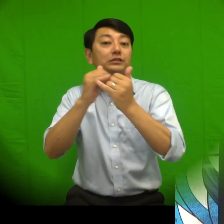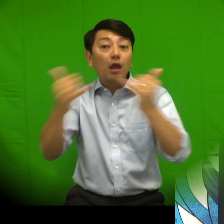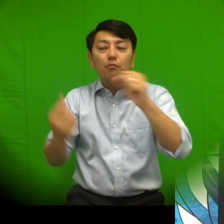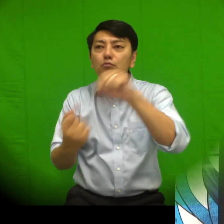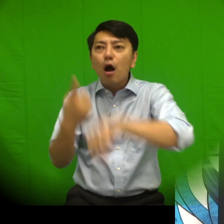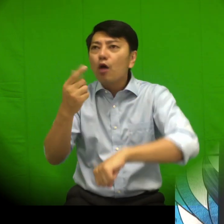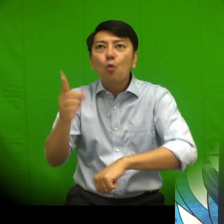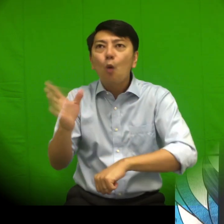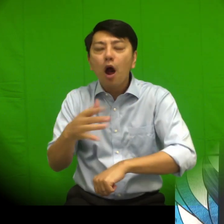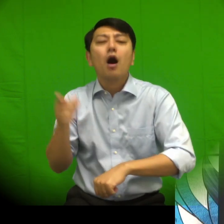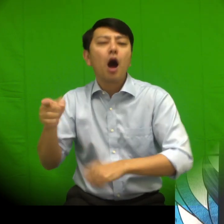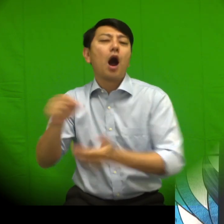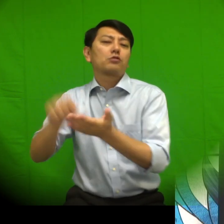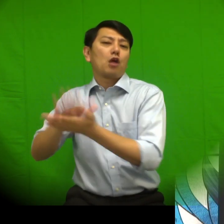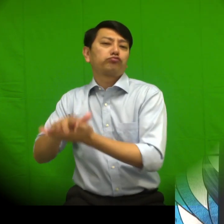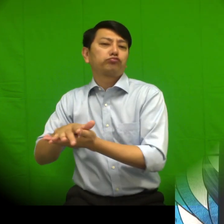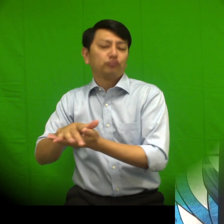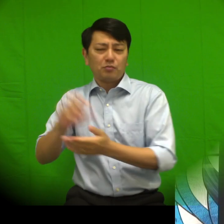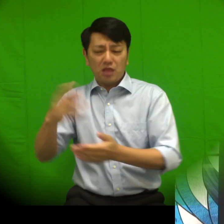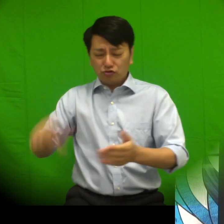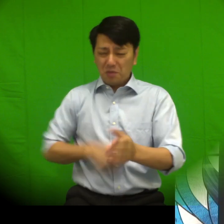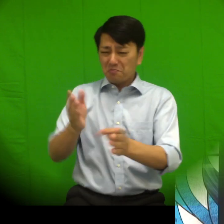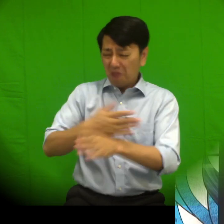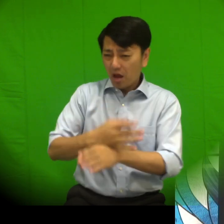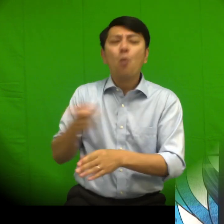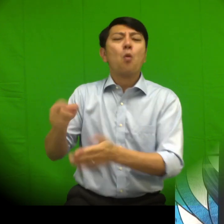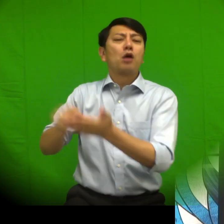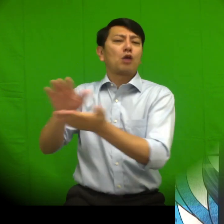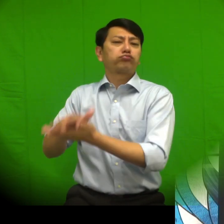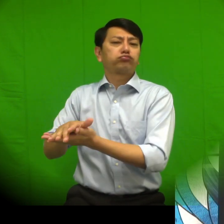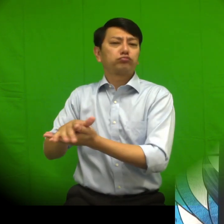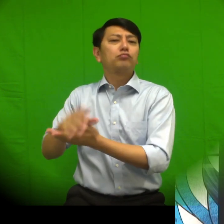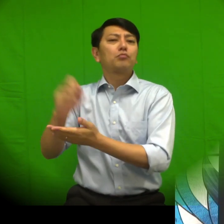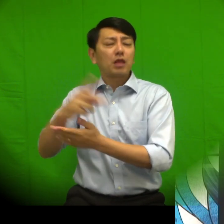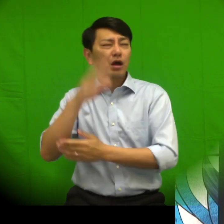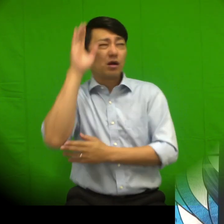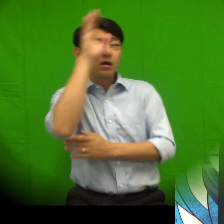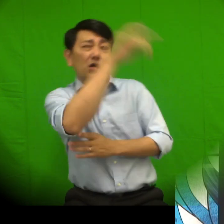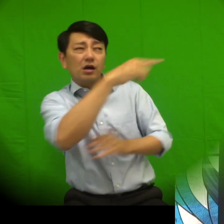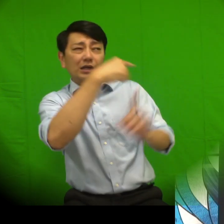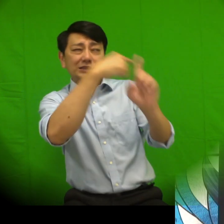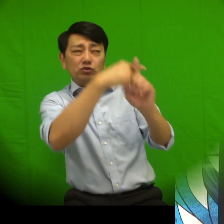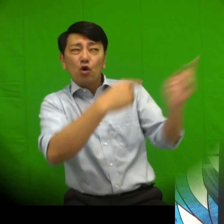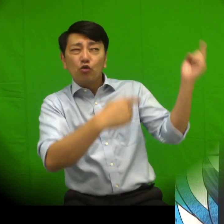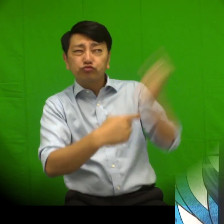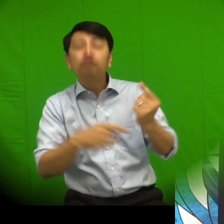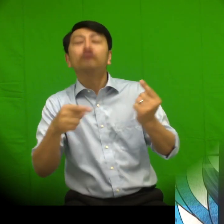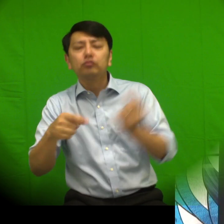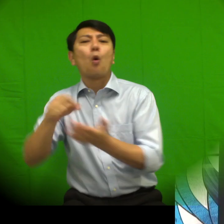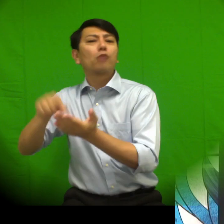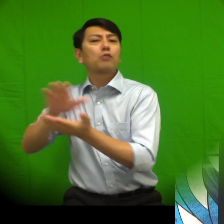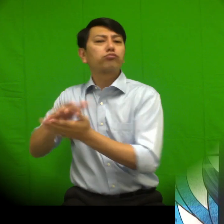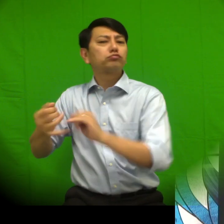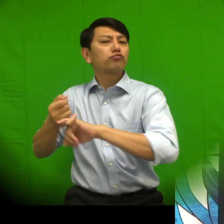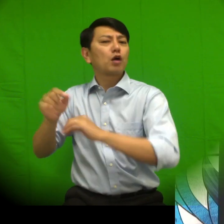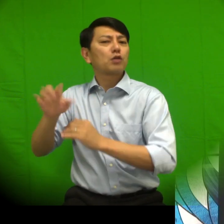堕落あるいはキリスト到来の約束そして全人類を救う